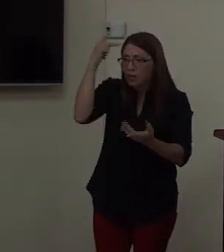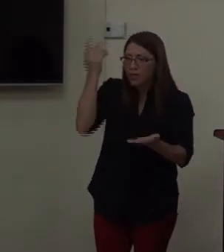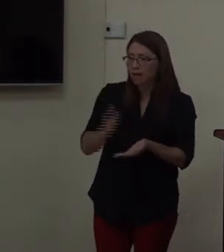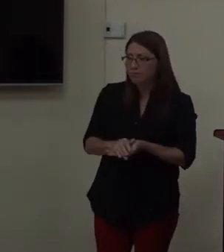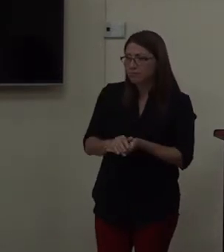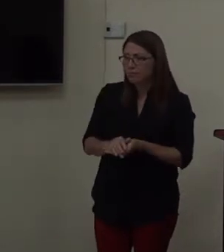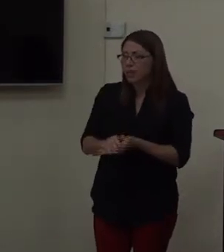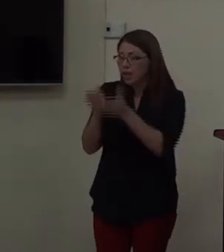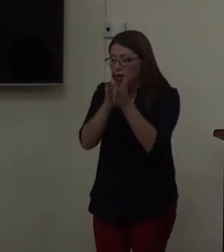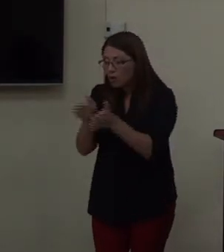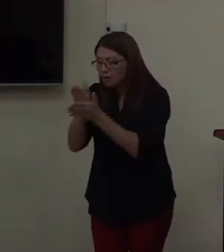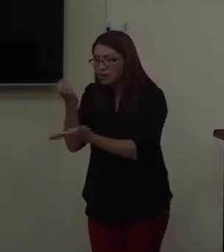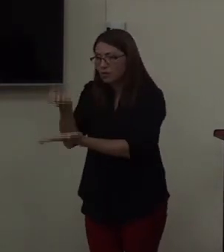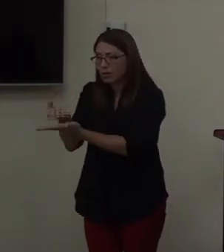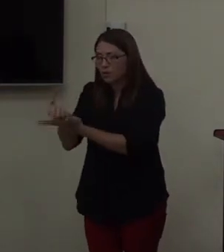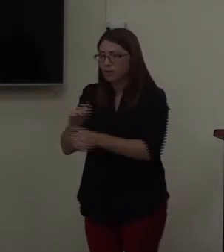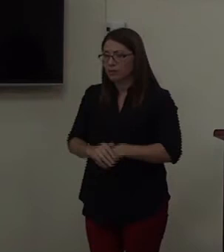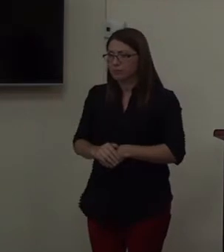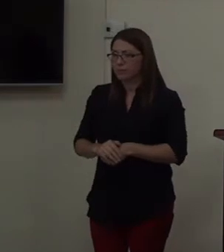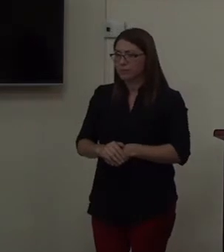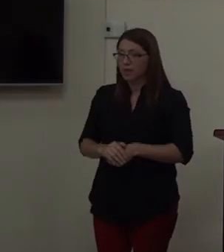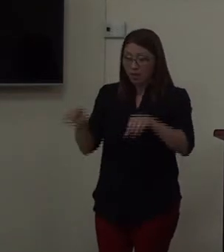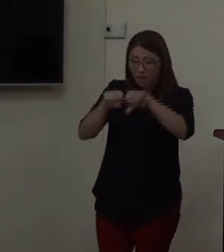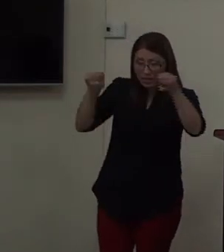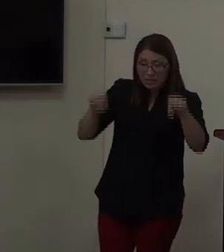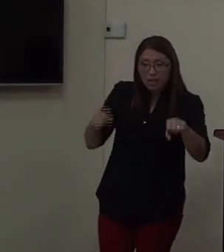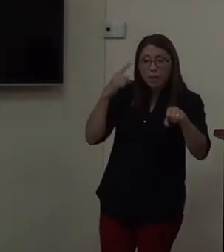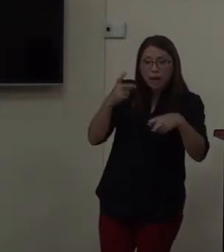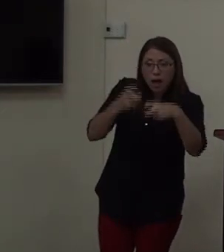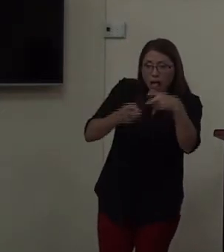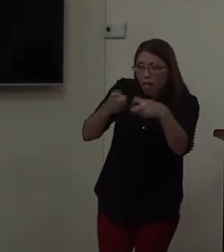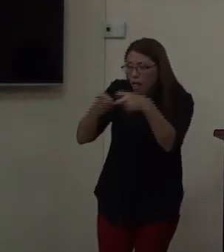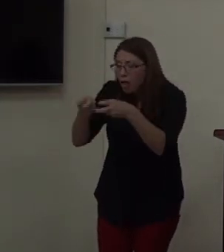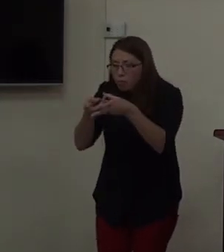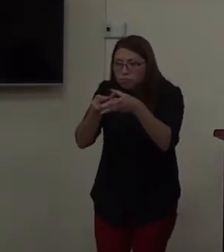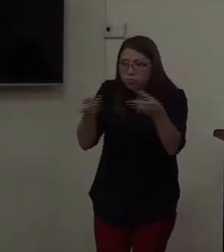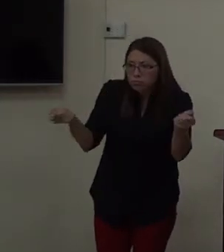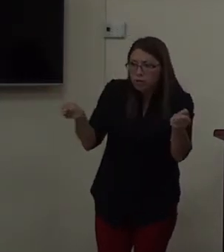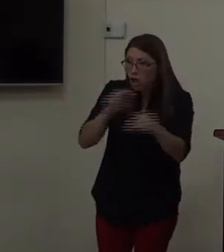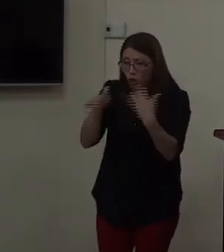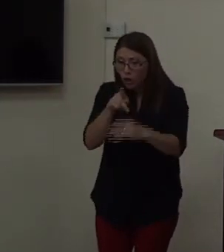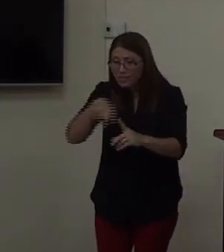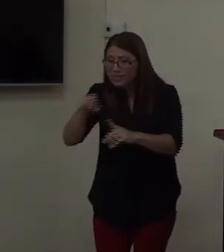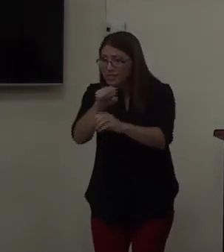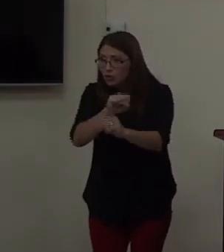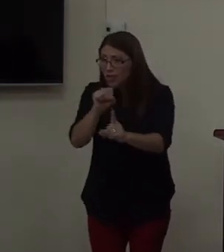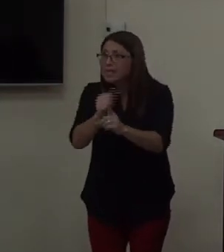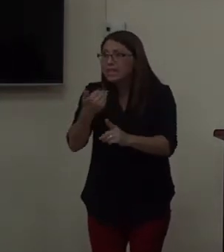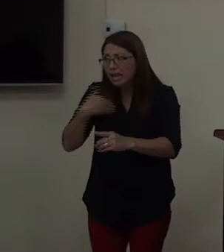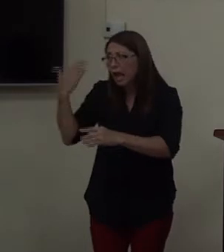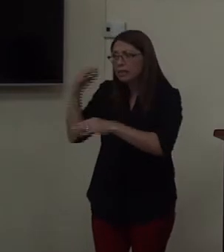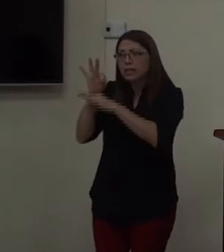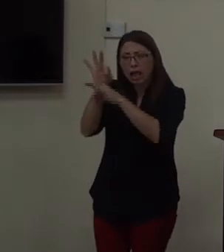en organización económica, en el sistema de resolución de conflictos. Todas estas sociedades tenían su sistema tradicional de resolución